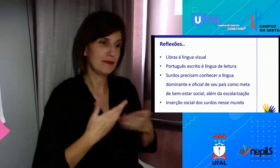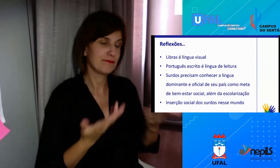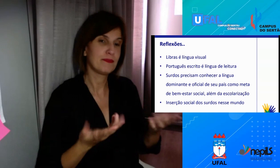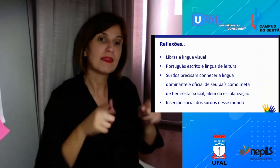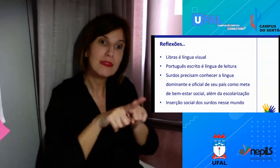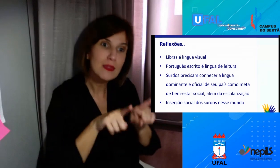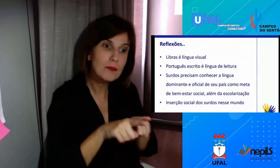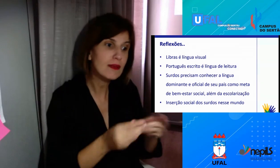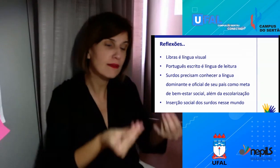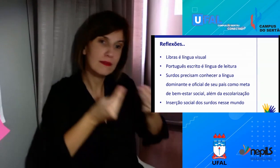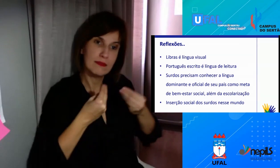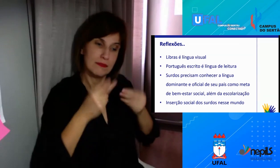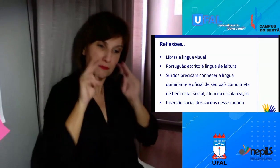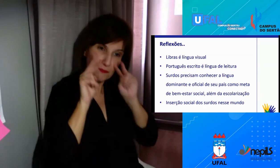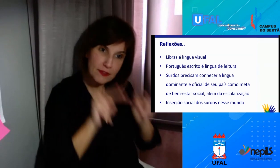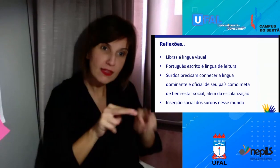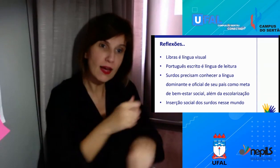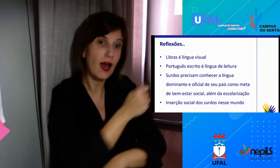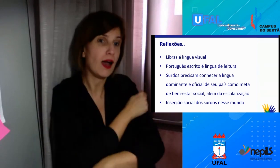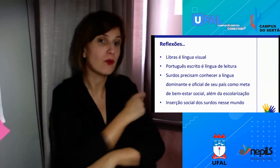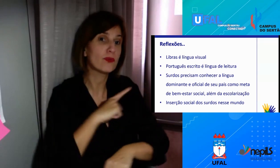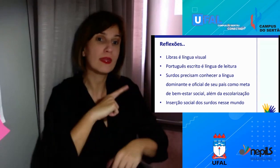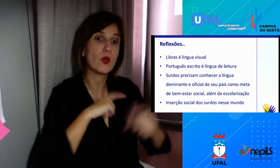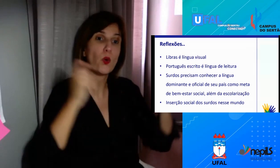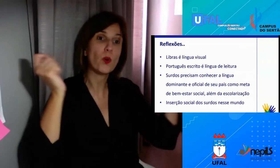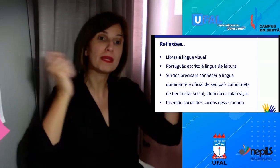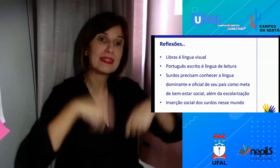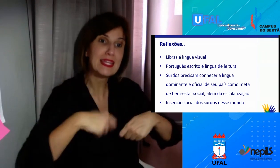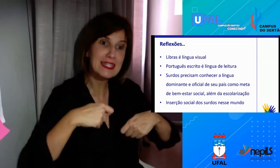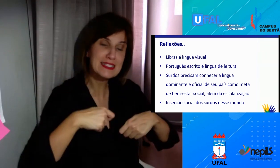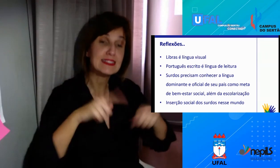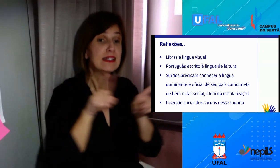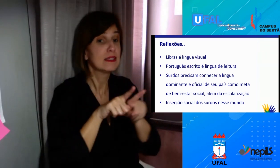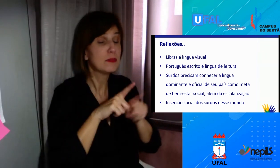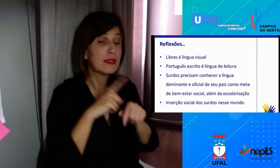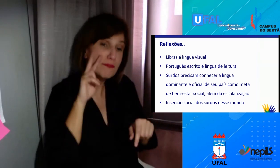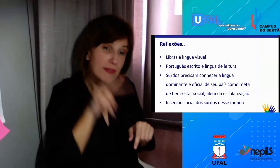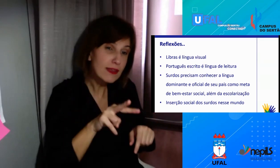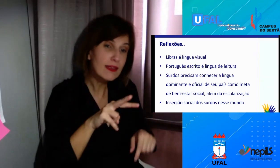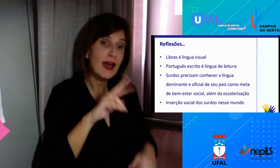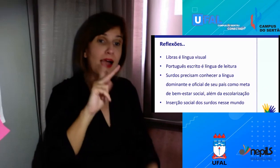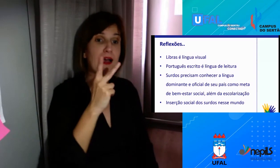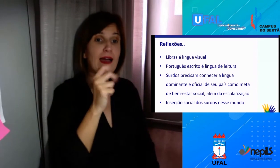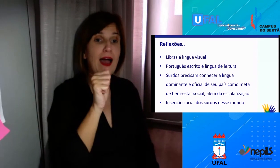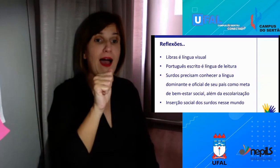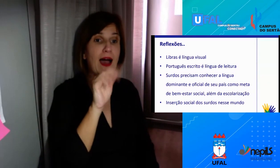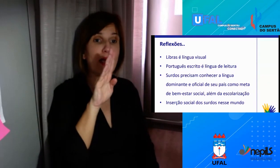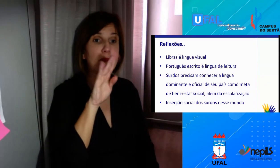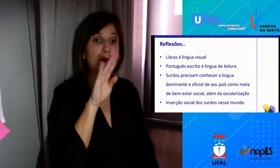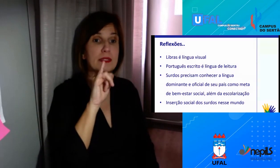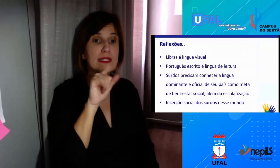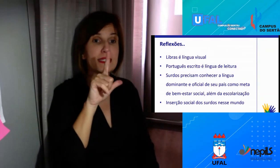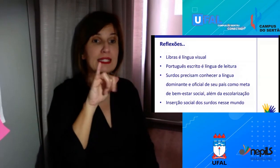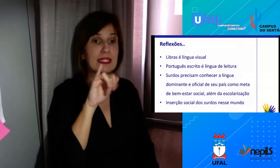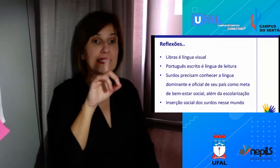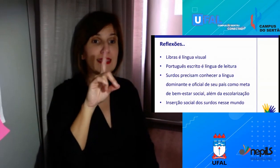para que possamos pensar na avaliação dos alunos e que o olhar seja dado a partir